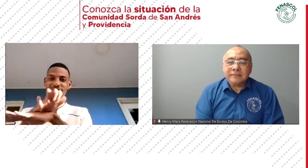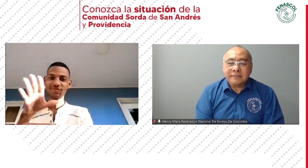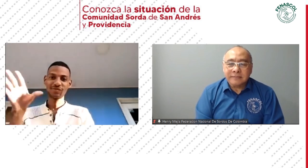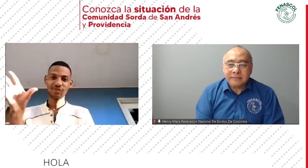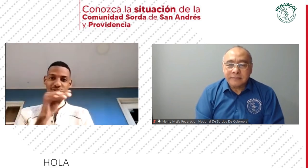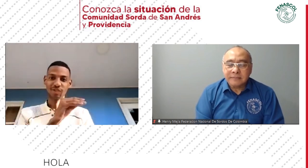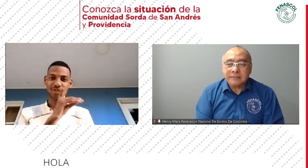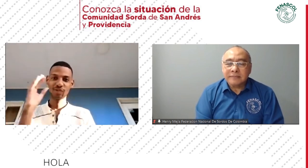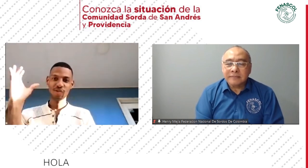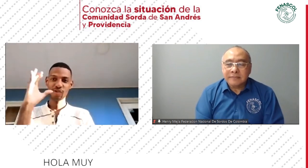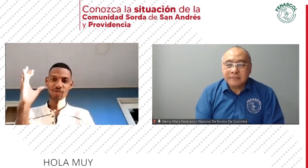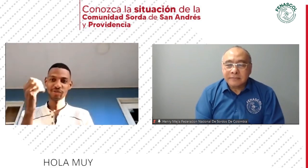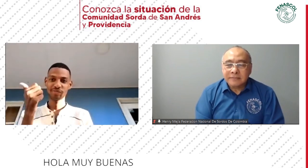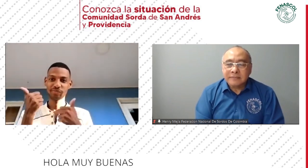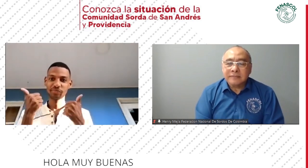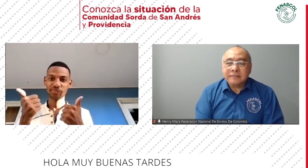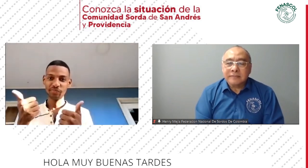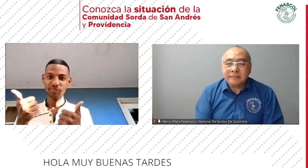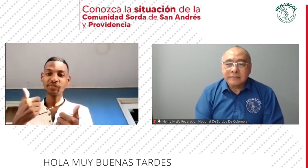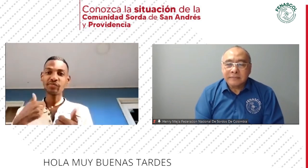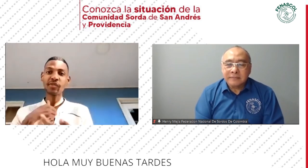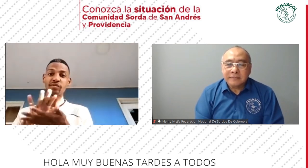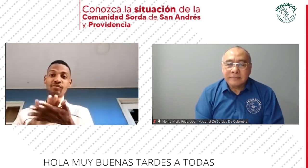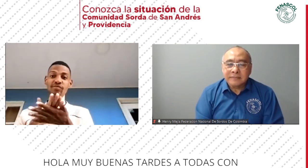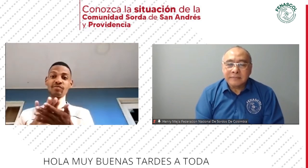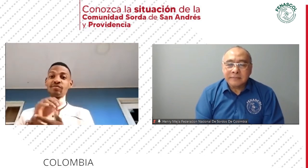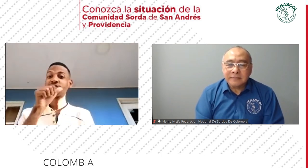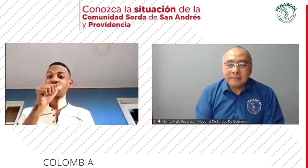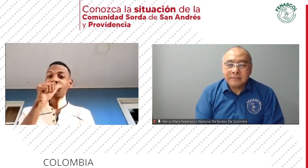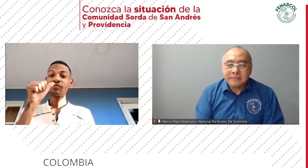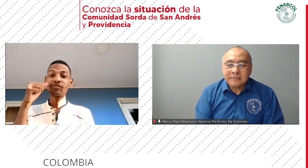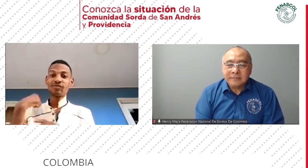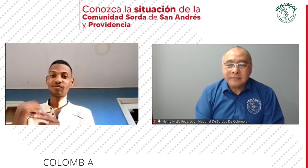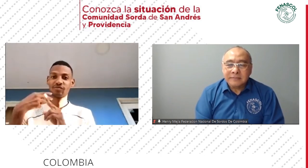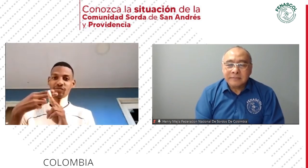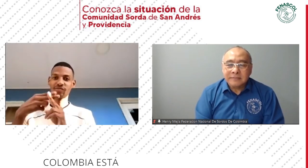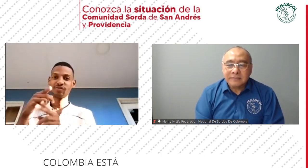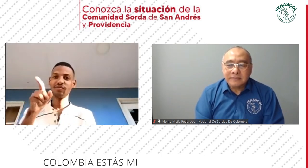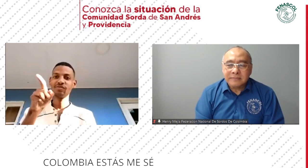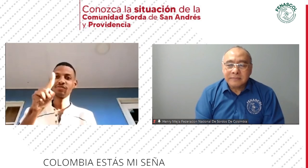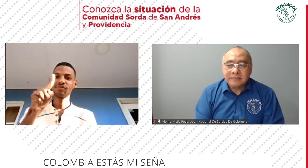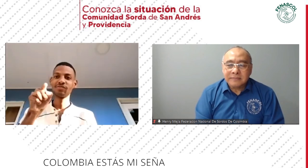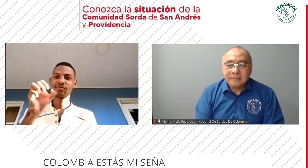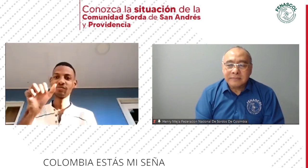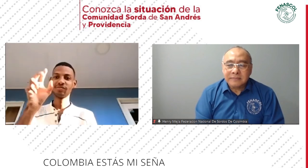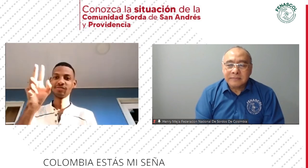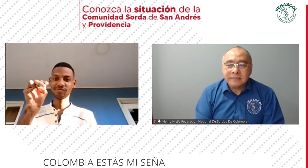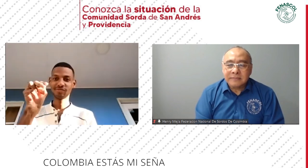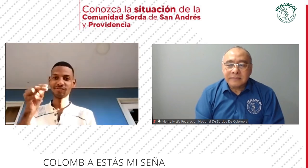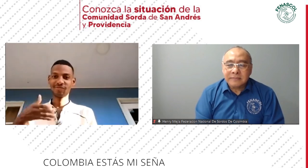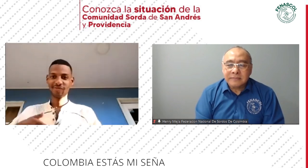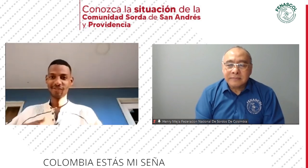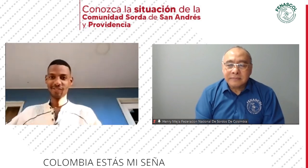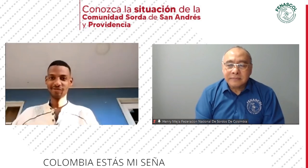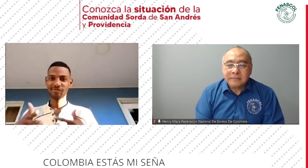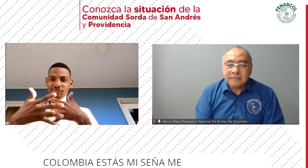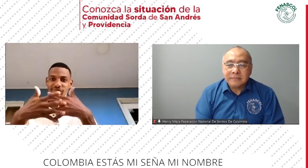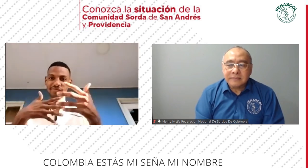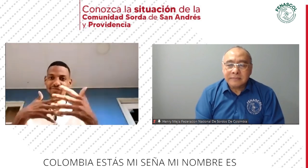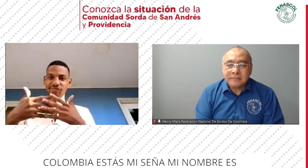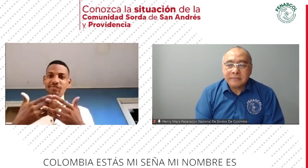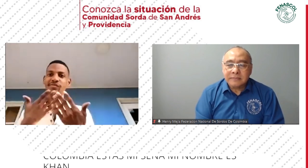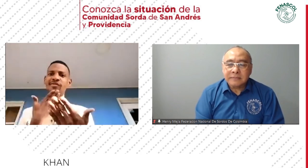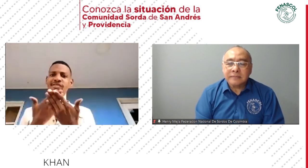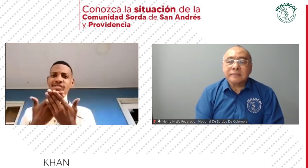hola muy buenas tardes a toda colombia esta es mi seña mi nombre